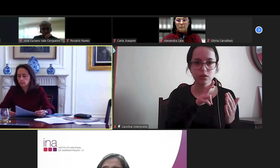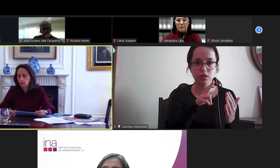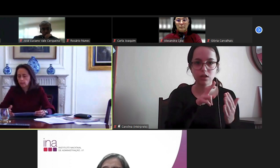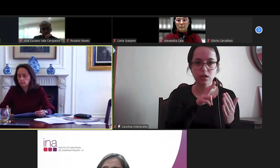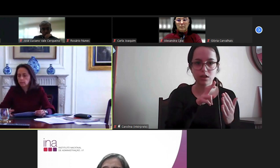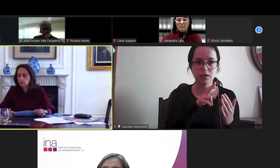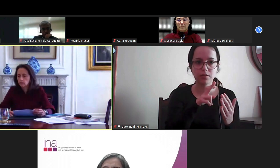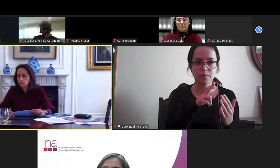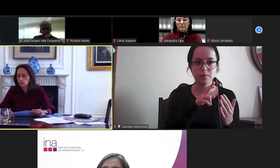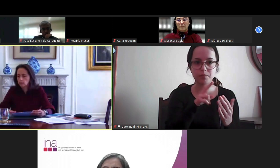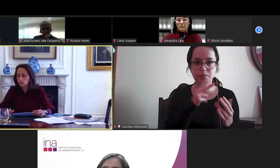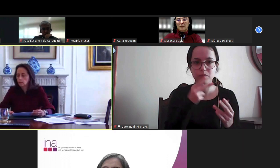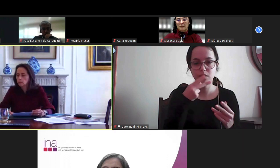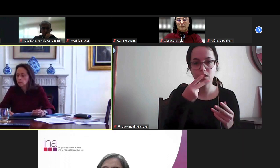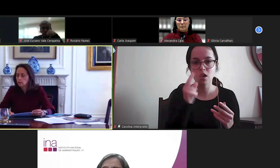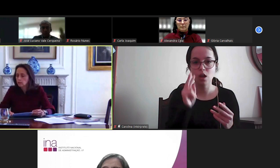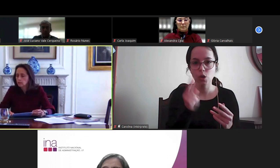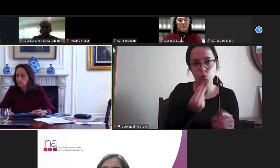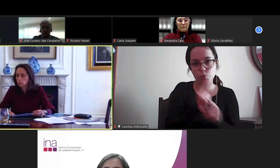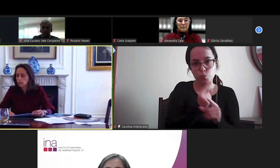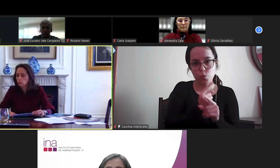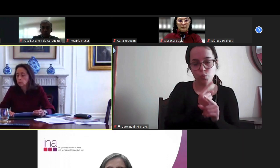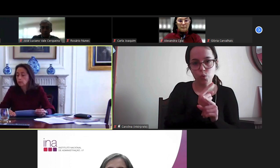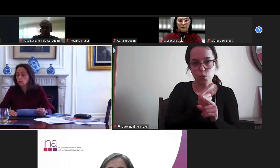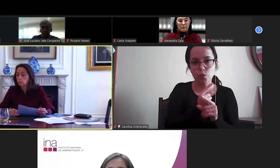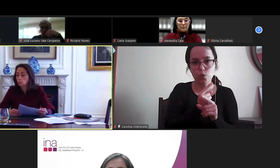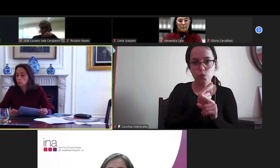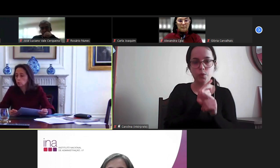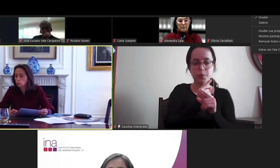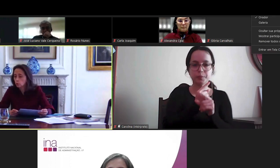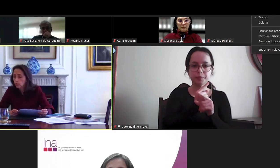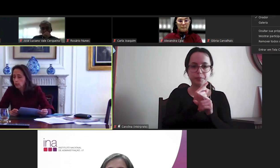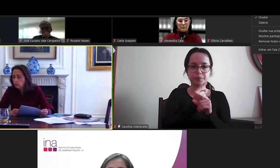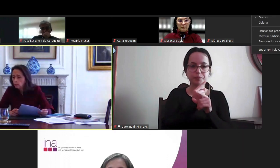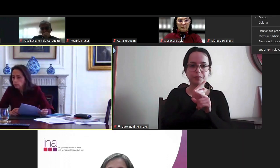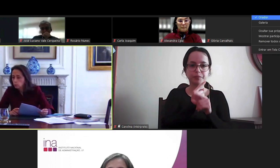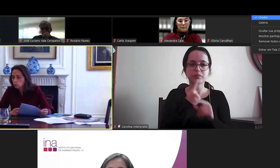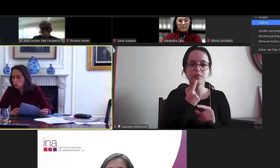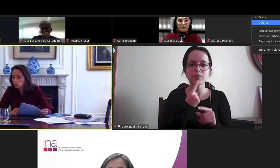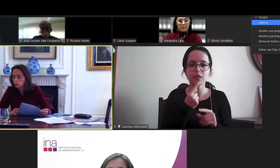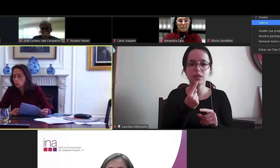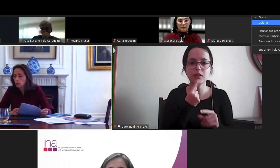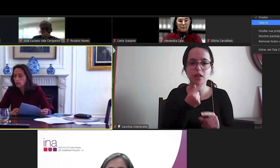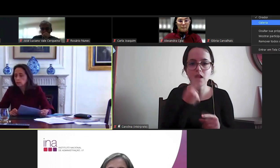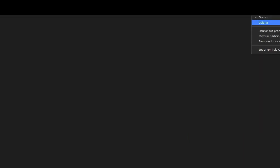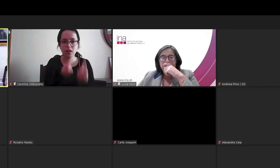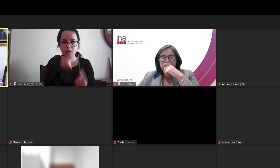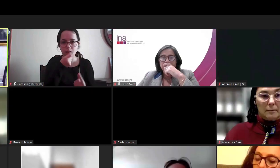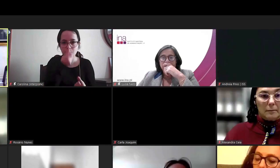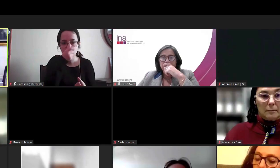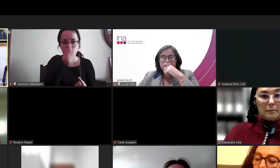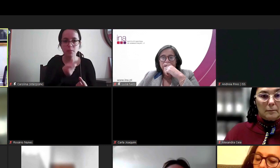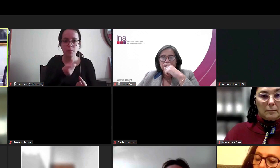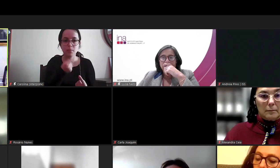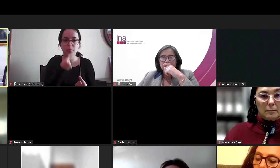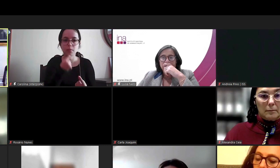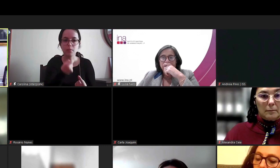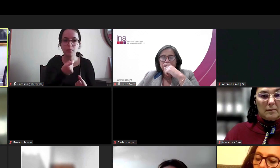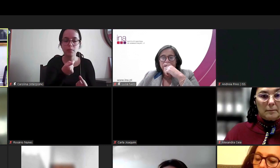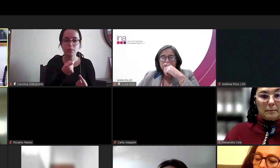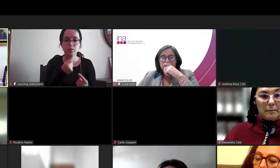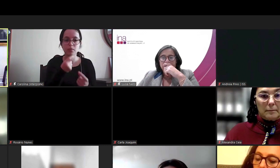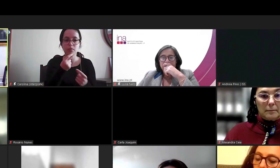a ambas em simultâneo que perguntou perguntam qual a vantagem em outros